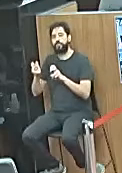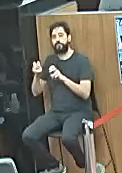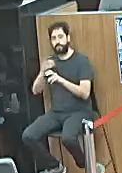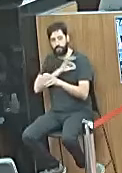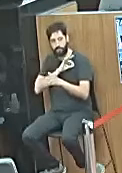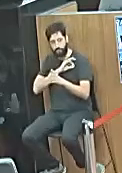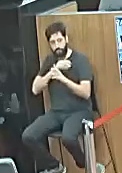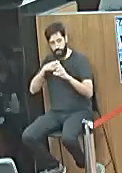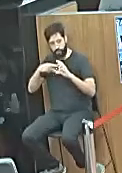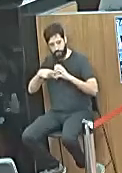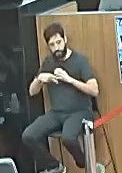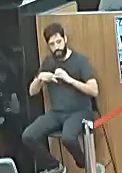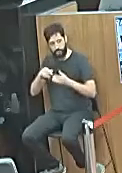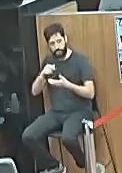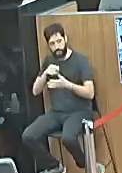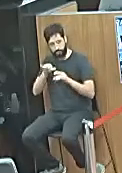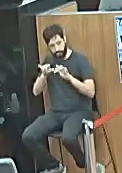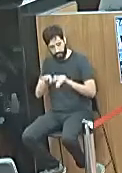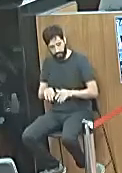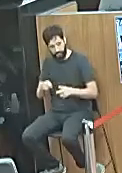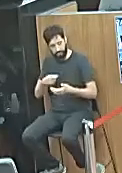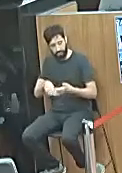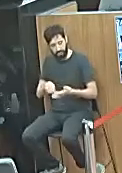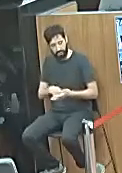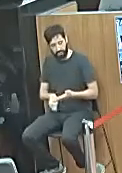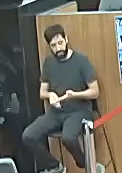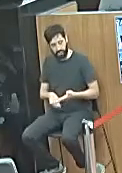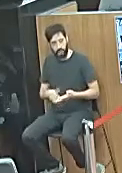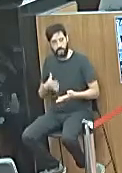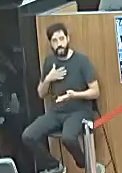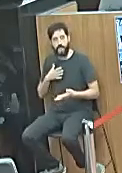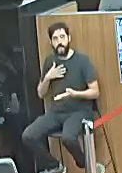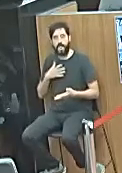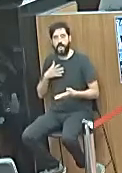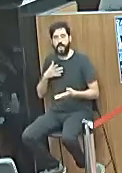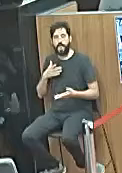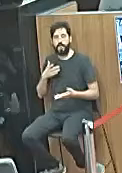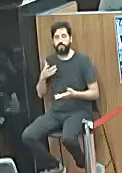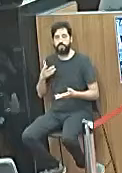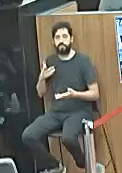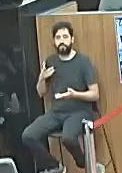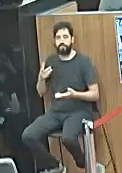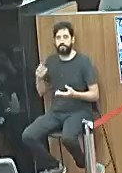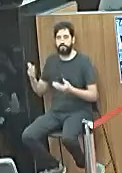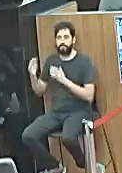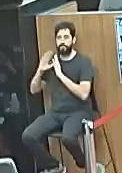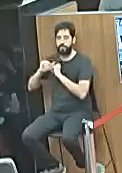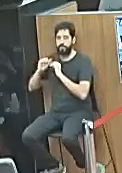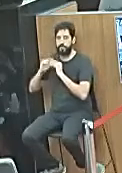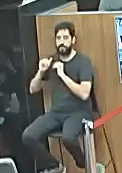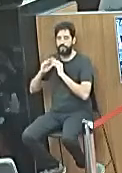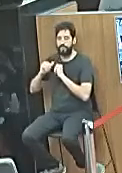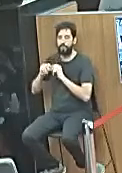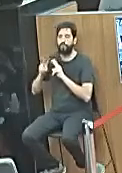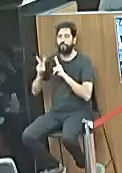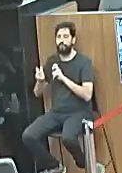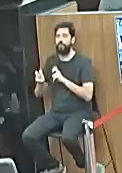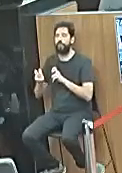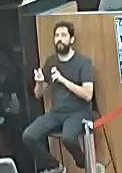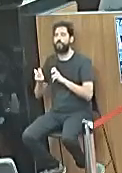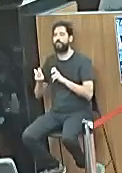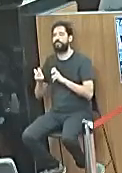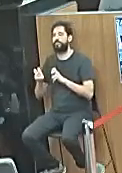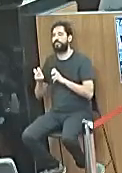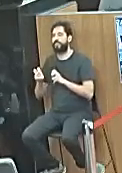e eu não recebem muita solicitação para as respostas do rio araçuaí né da questão da crise hídrica na região